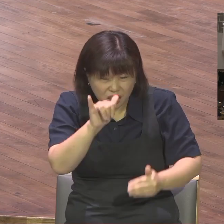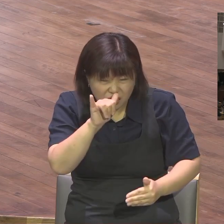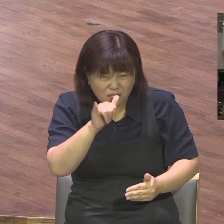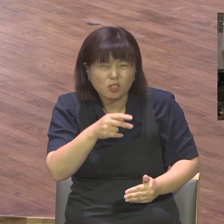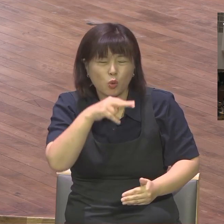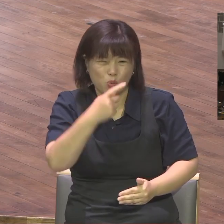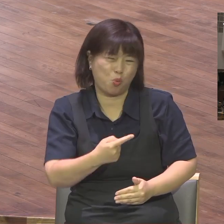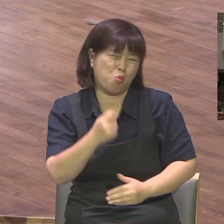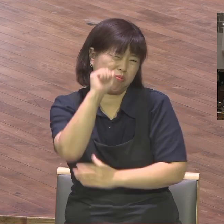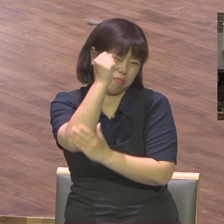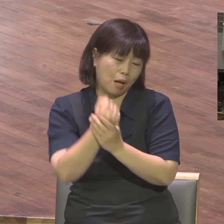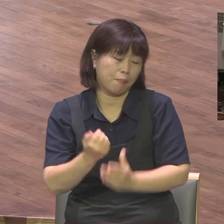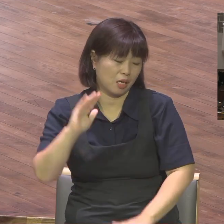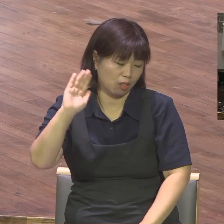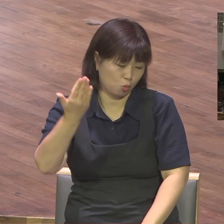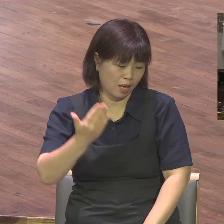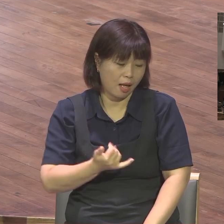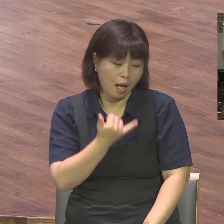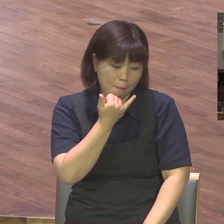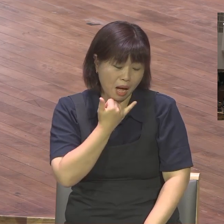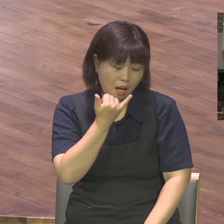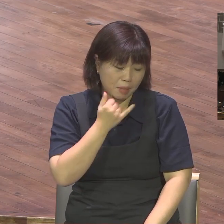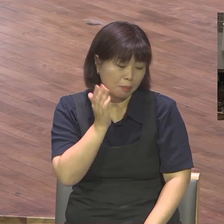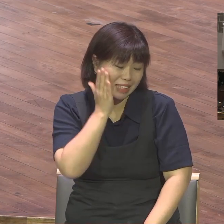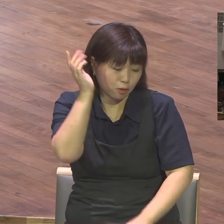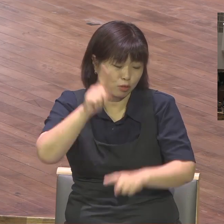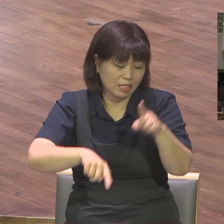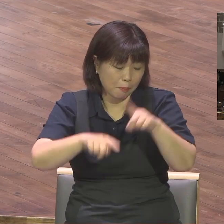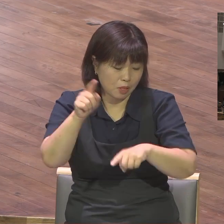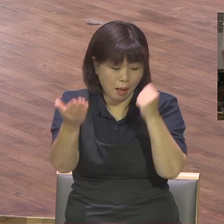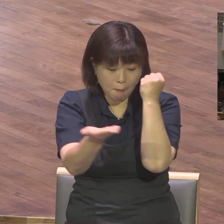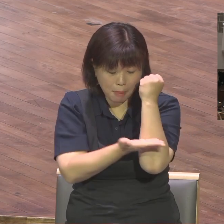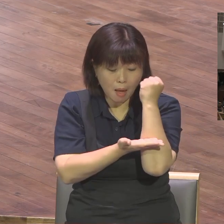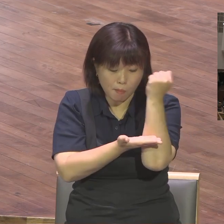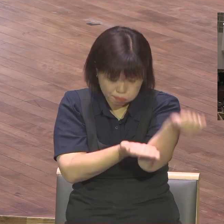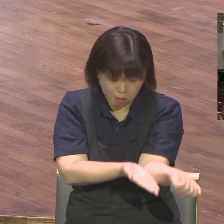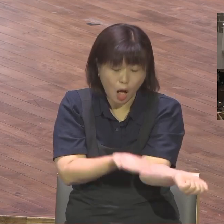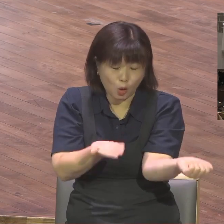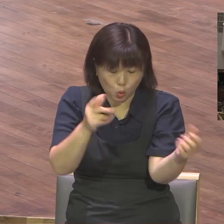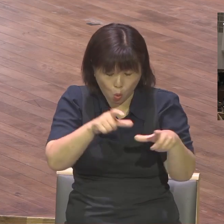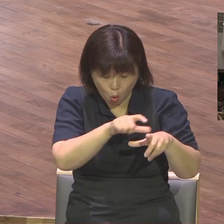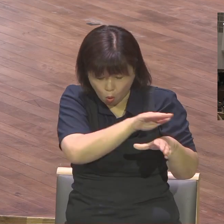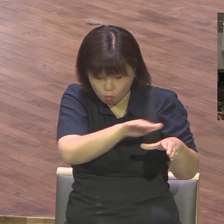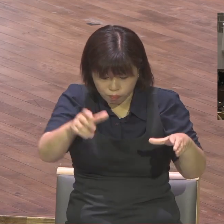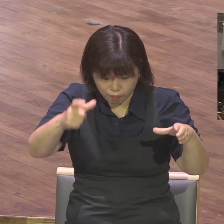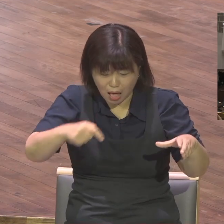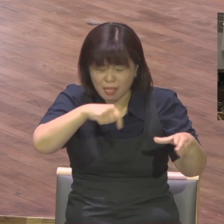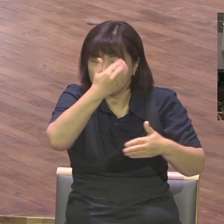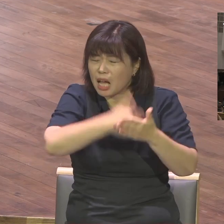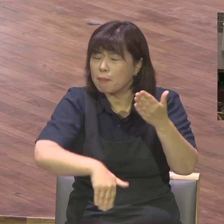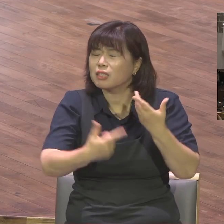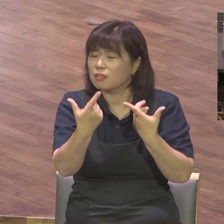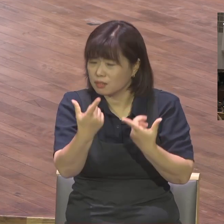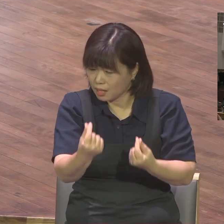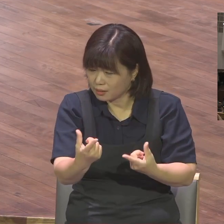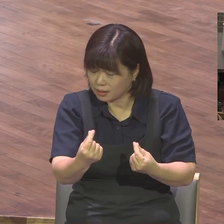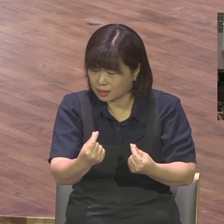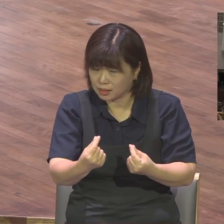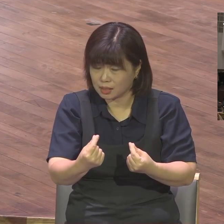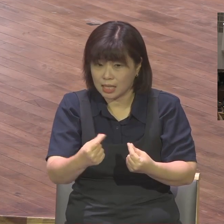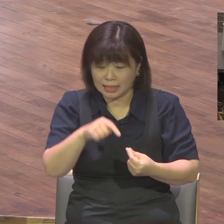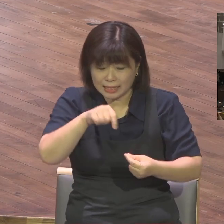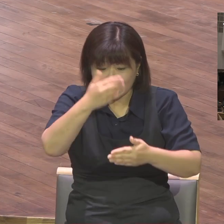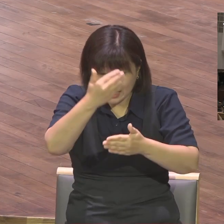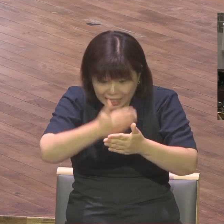될 것이나 밤나무와 상소리 나무가 배임을 당하여도 그 거루터기로 남아있는 것 같이 거룩한 씨가 이 땅에 거루터기가 되니라